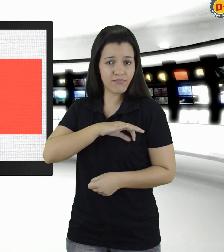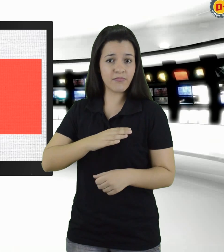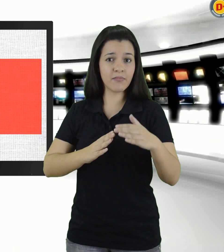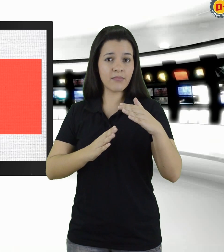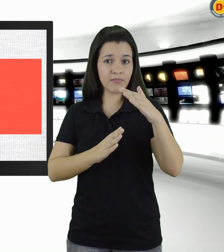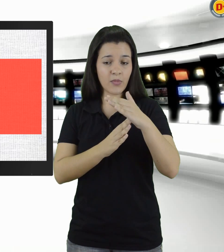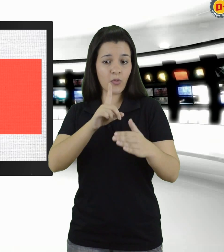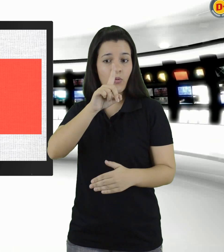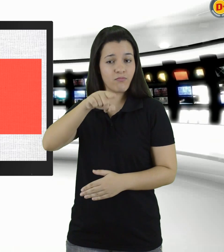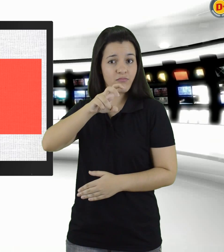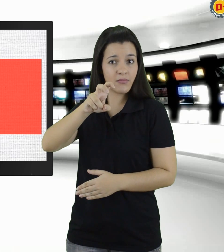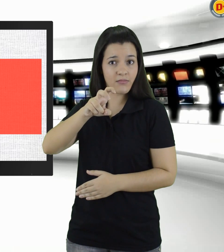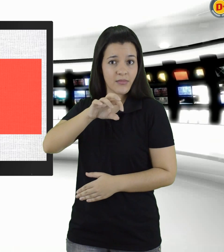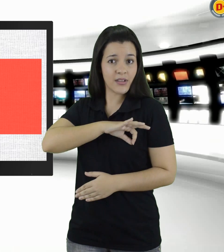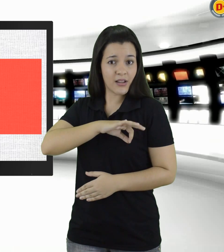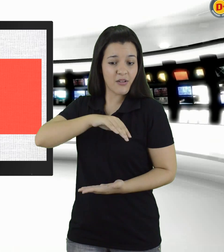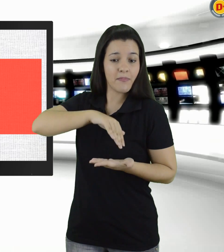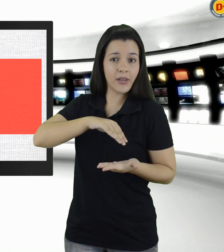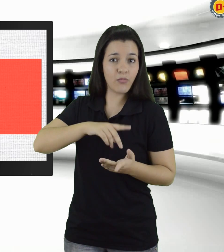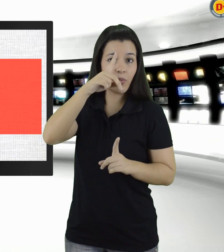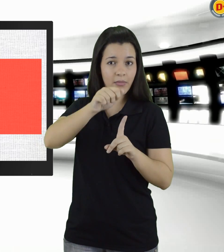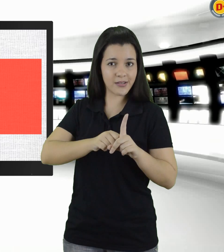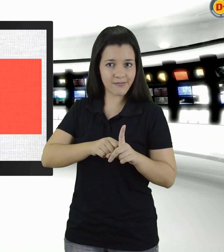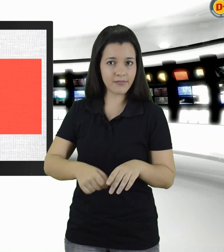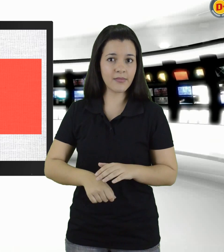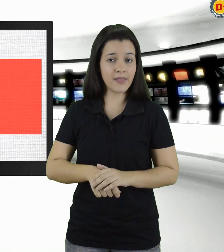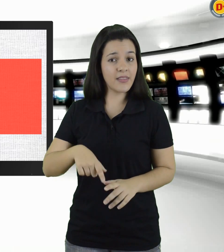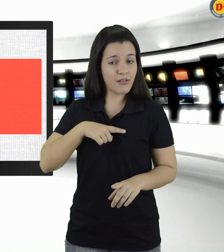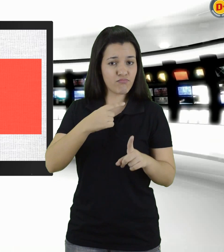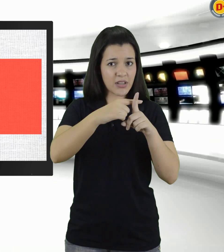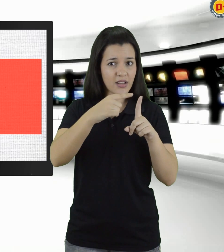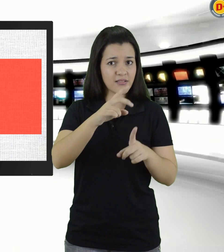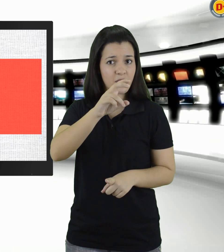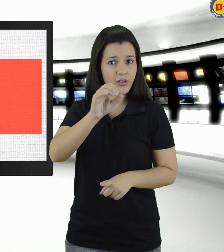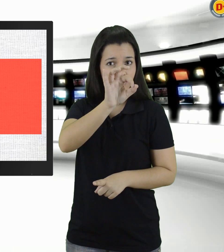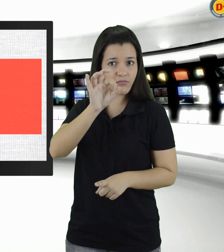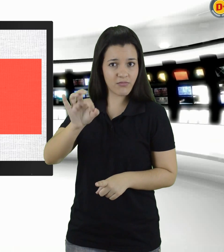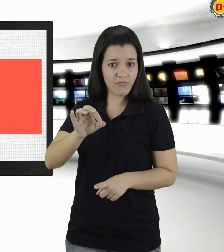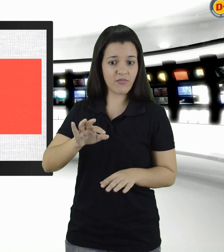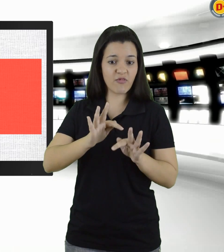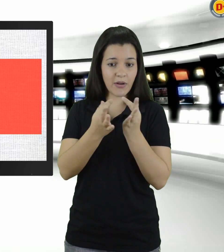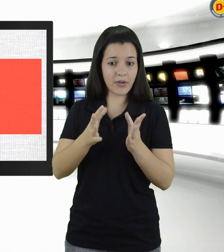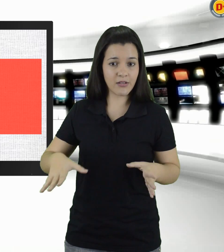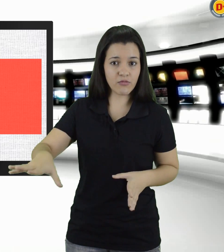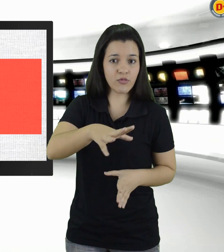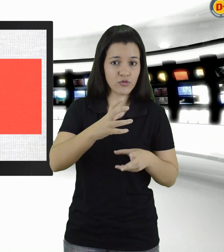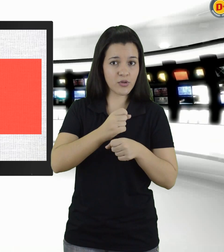um salário mínimo e meio por vez e as bolsas parciais para os participantes com renda familiar bruta por pessoa de